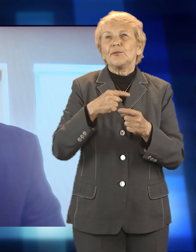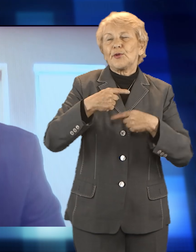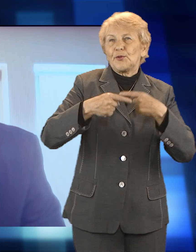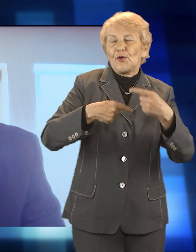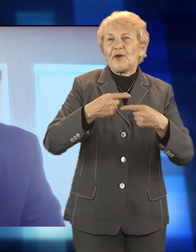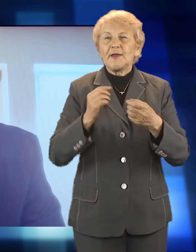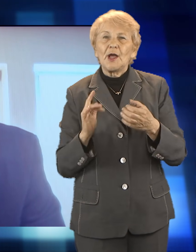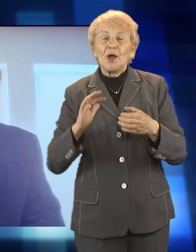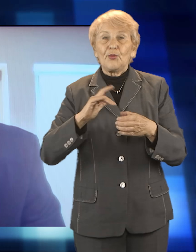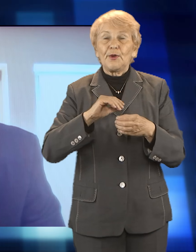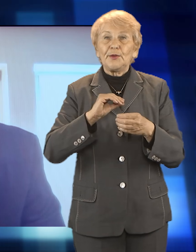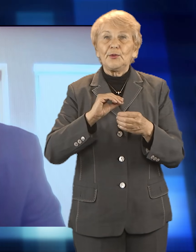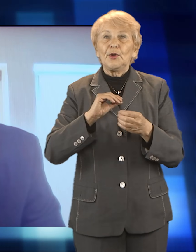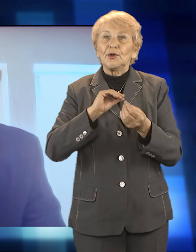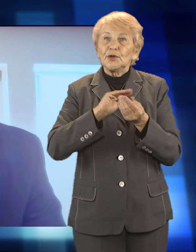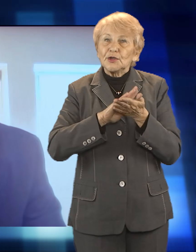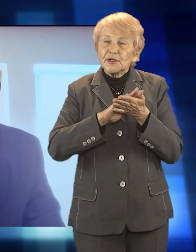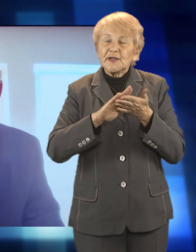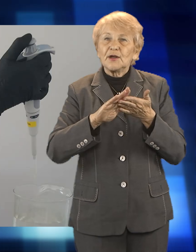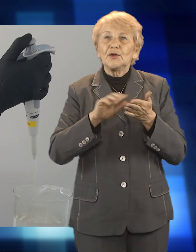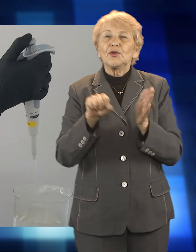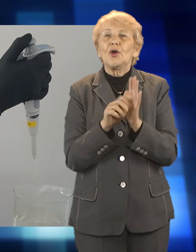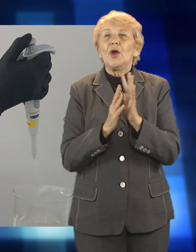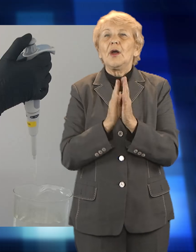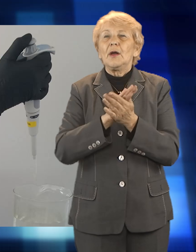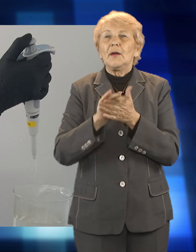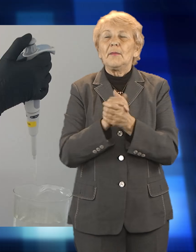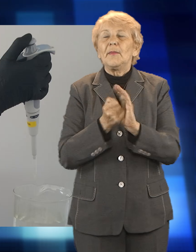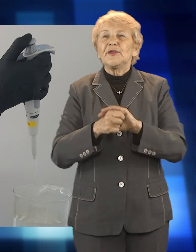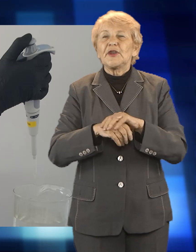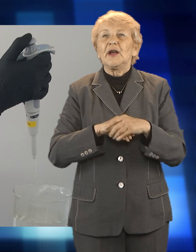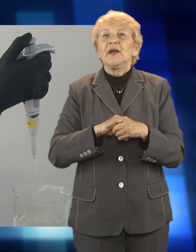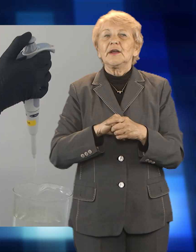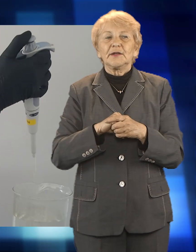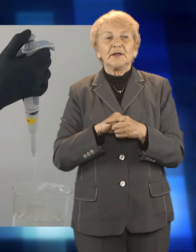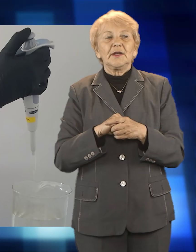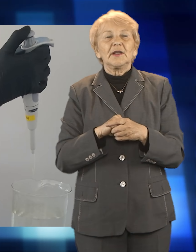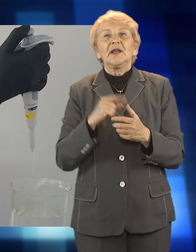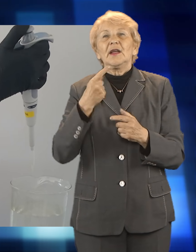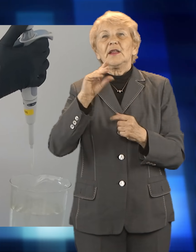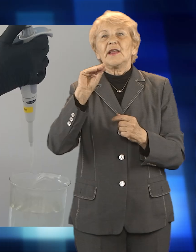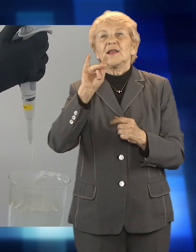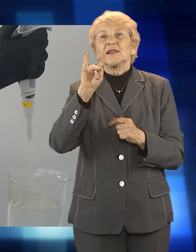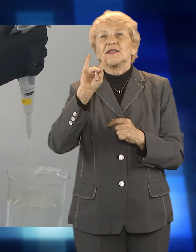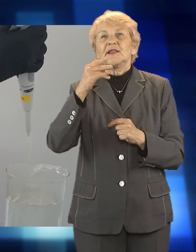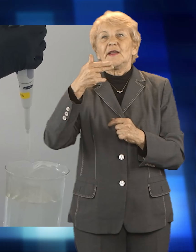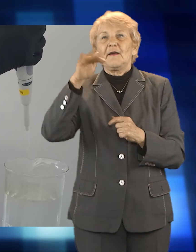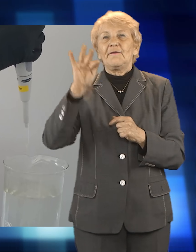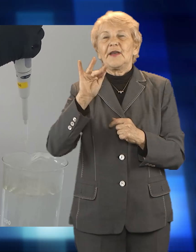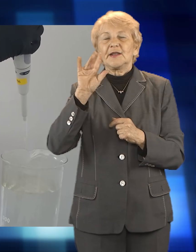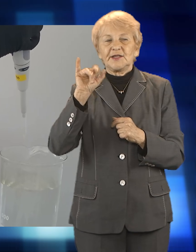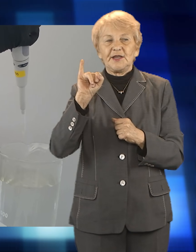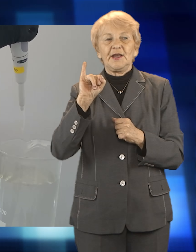i ten produkt okazał się na tyle dobry że poinformowaliśmy biuro zarządzania kryzysowego możliwości produkcji takiego